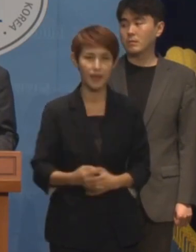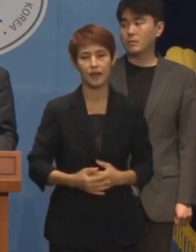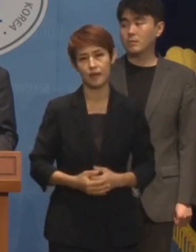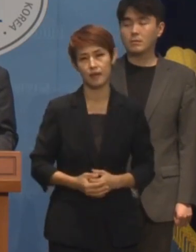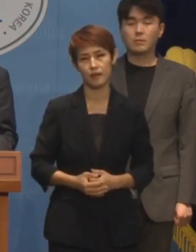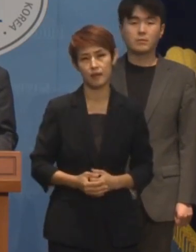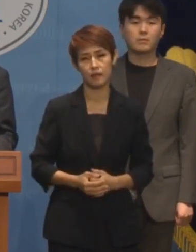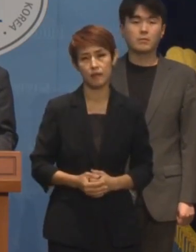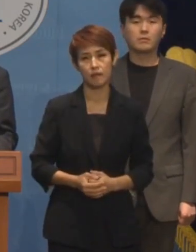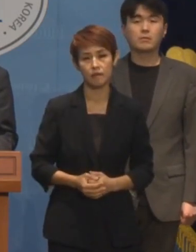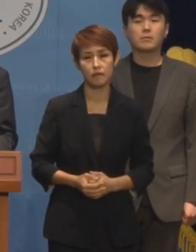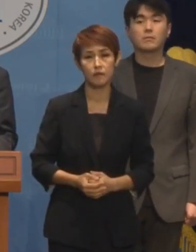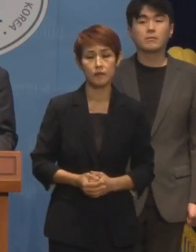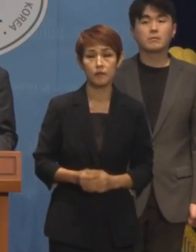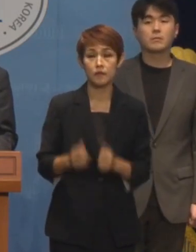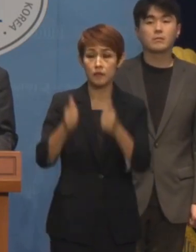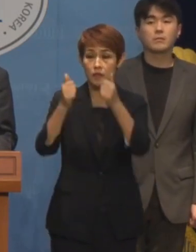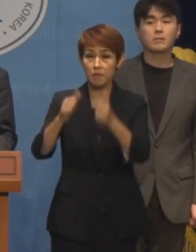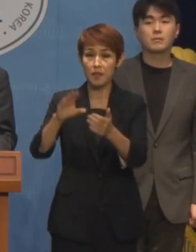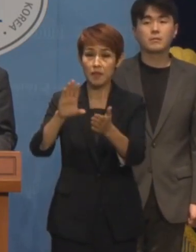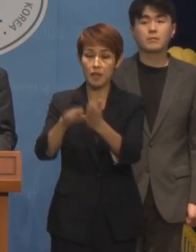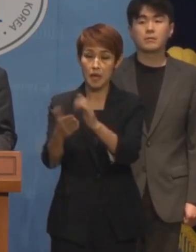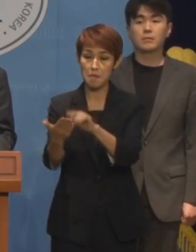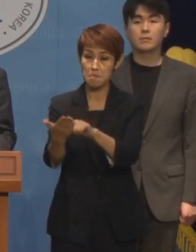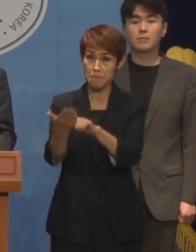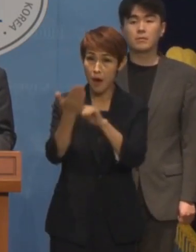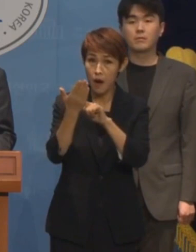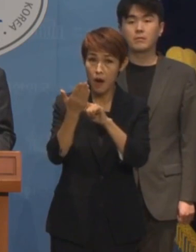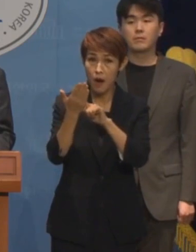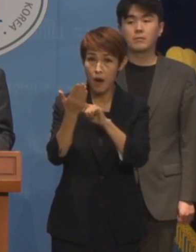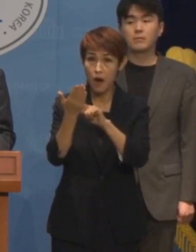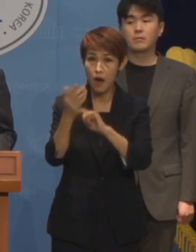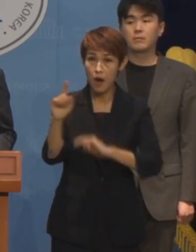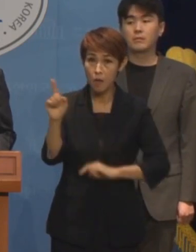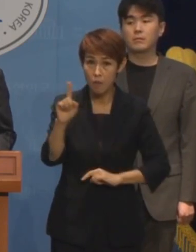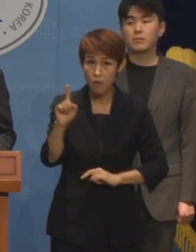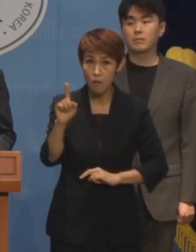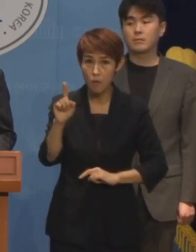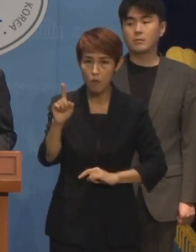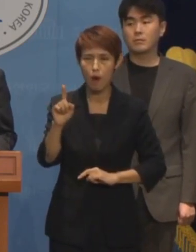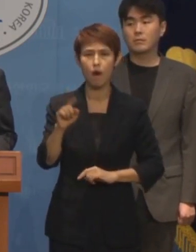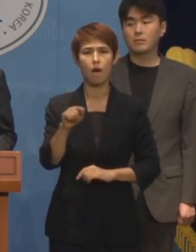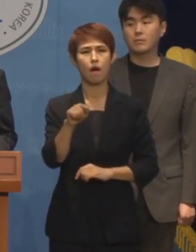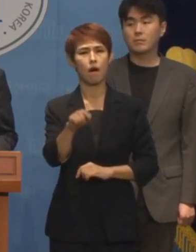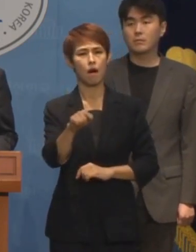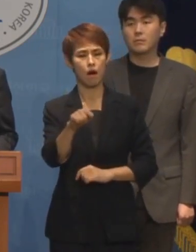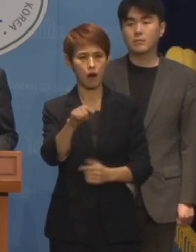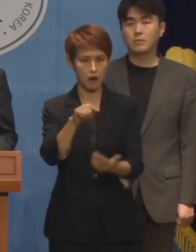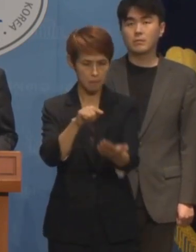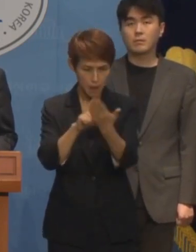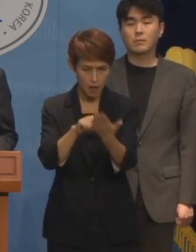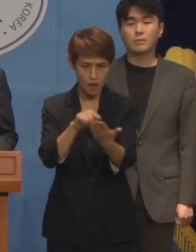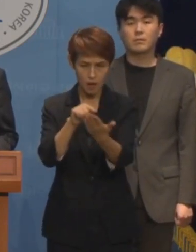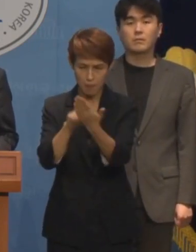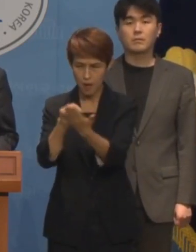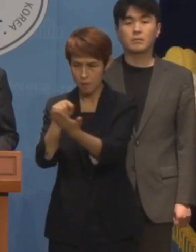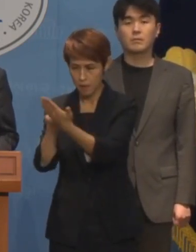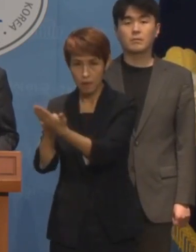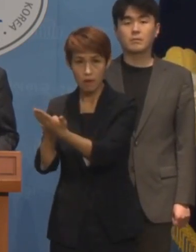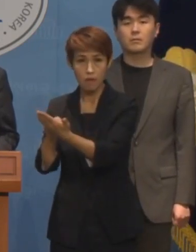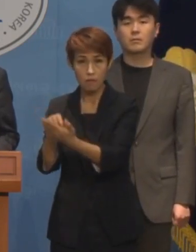그러나 재판 과정에서 드러난 많은 객관적 사실들로 인해 1심